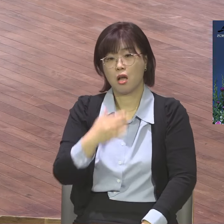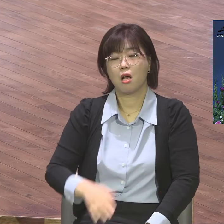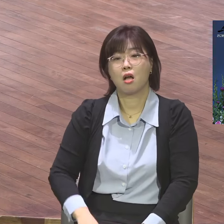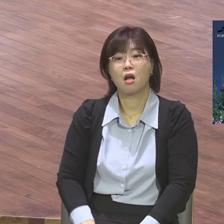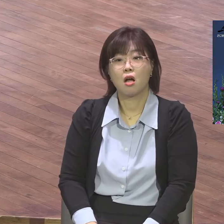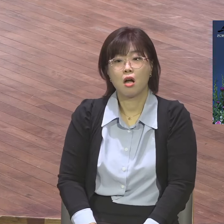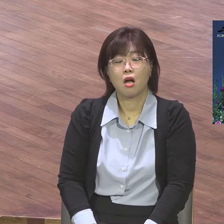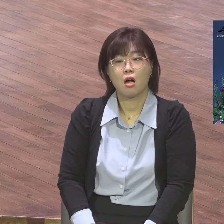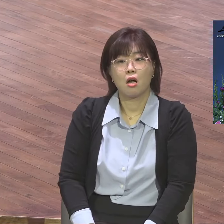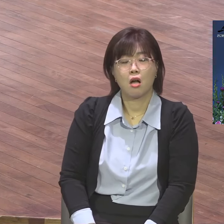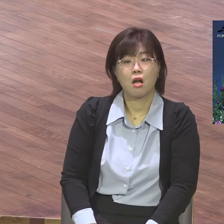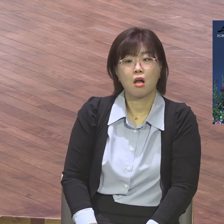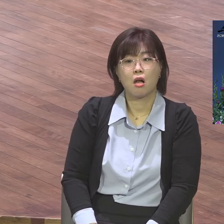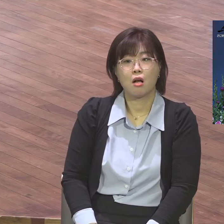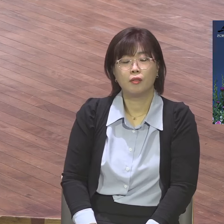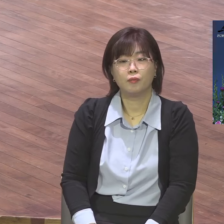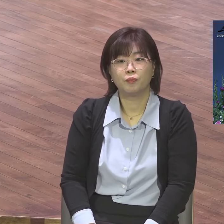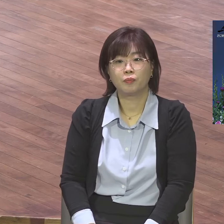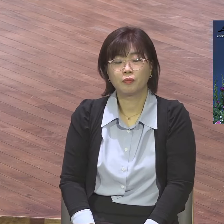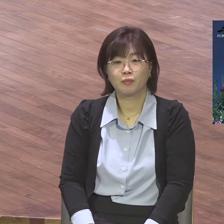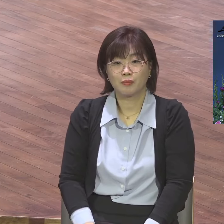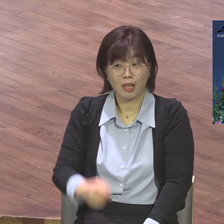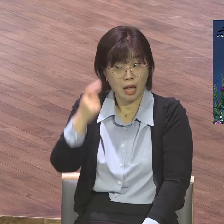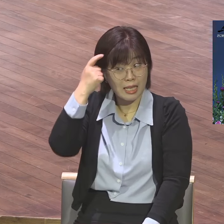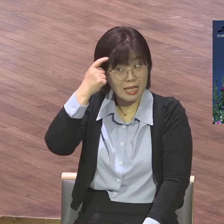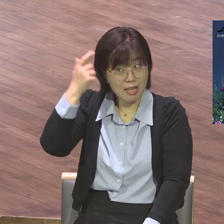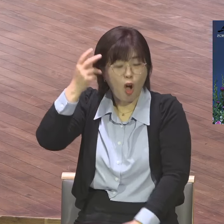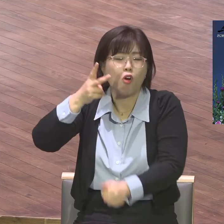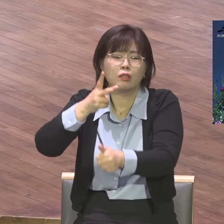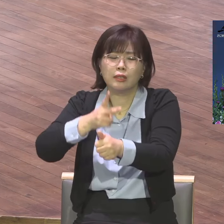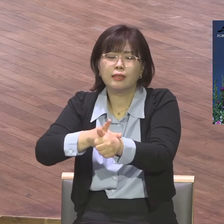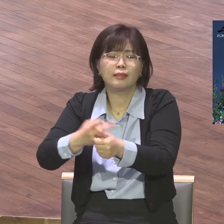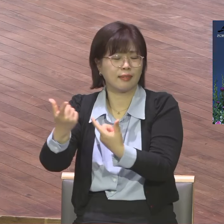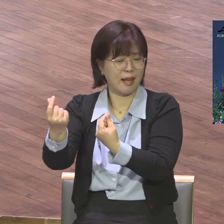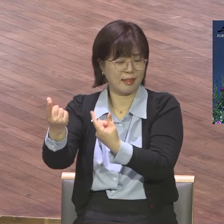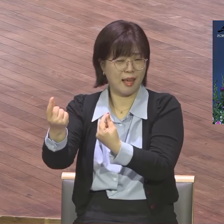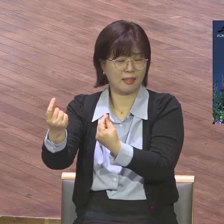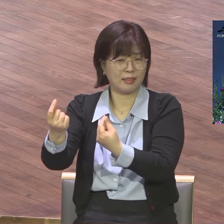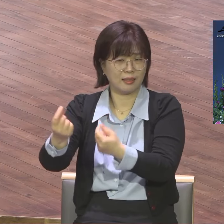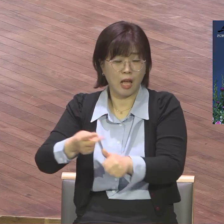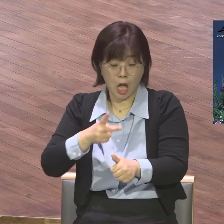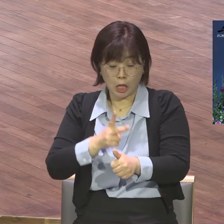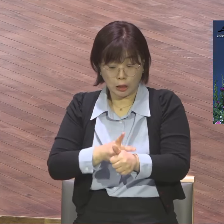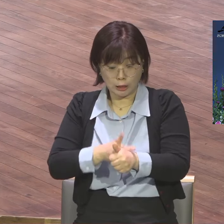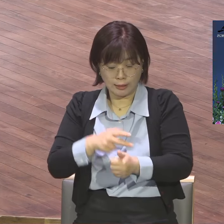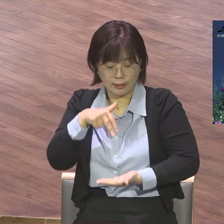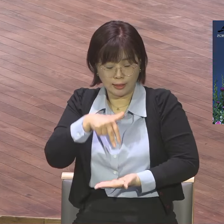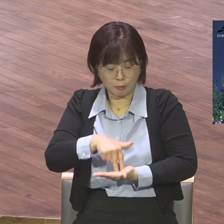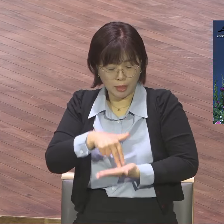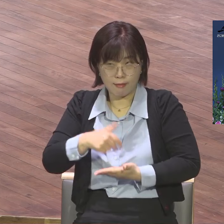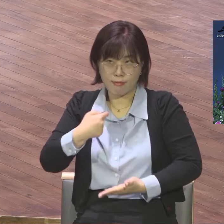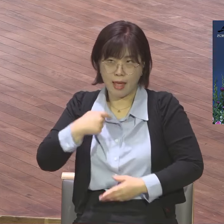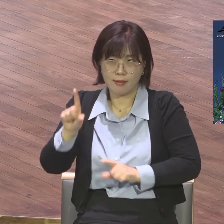번역을 합니다. 영적인 서성으로서 자신의 삶을 통해 얻은